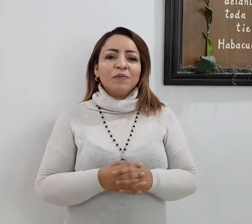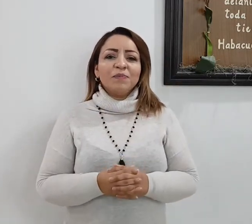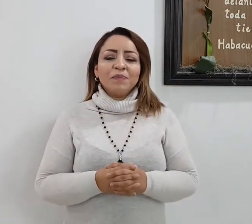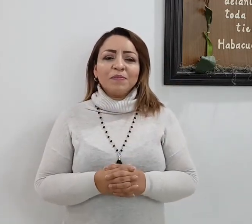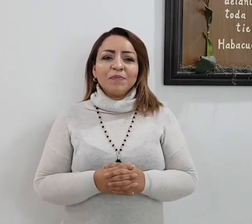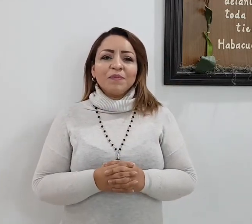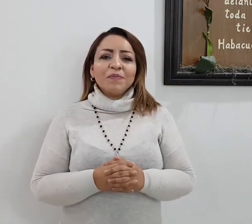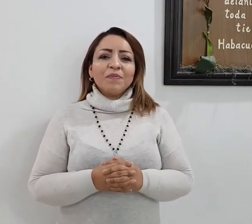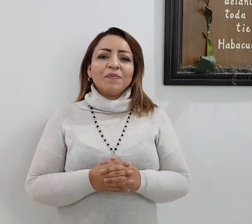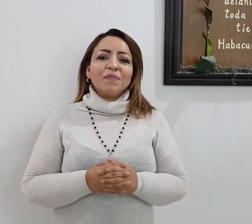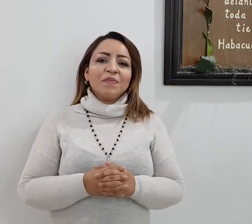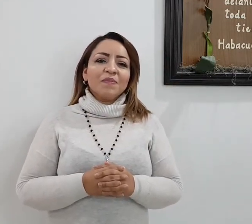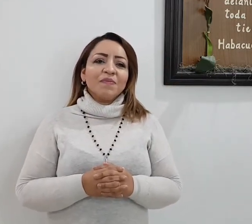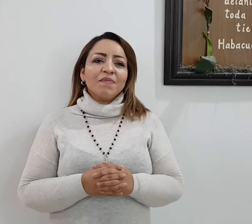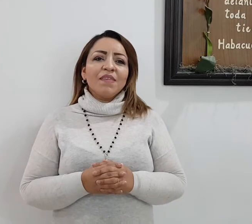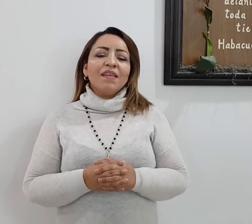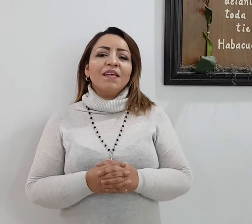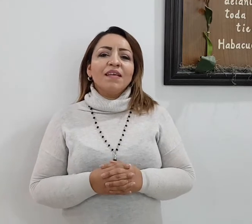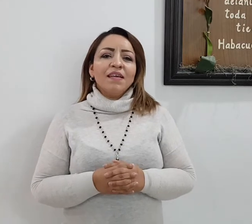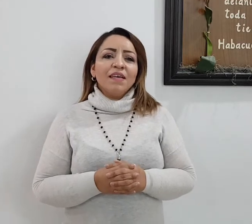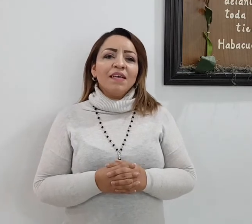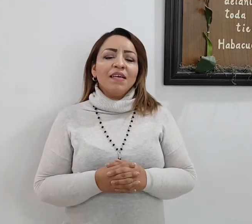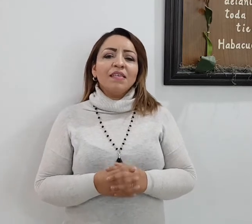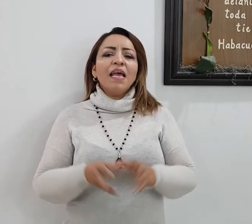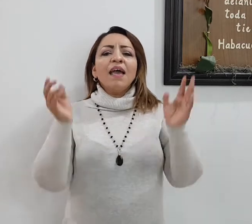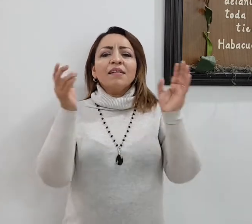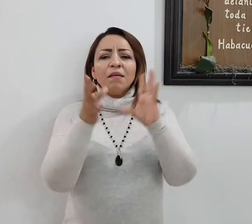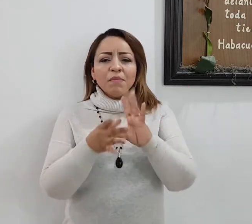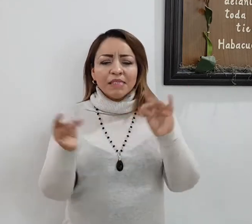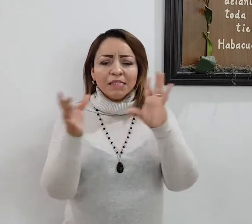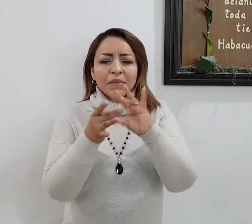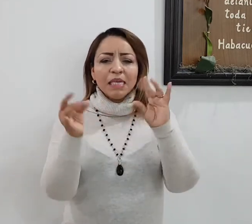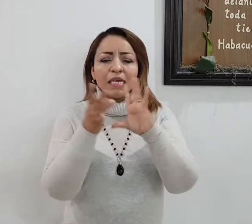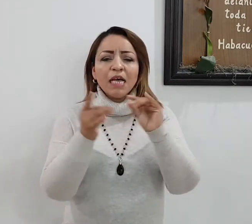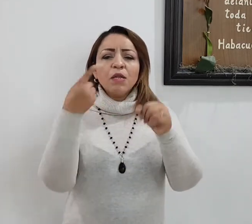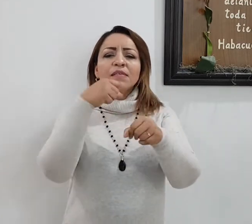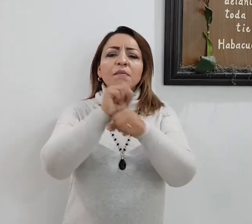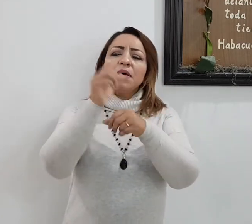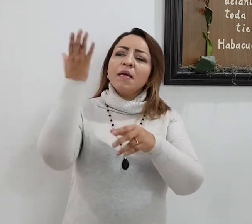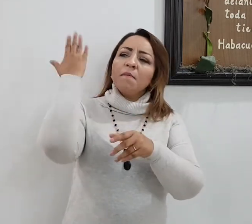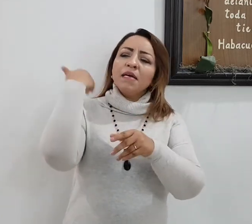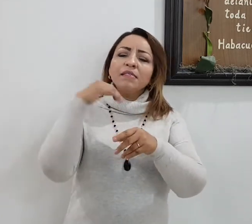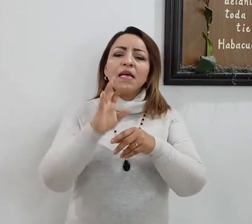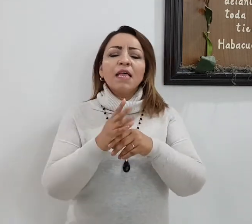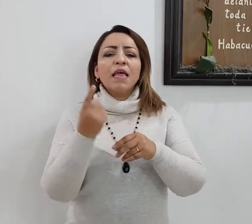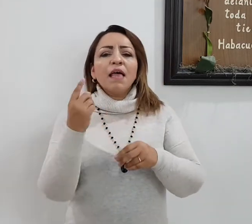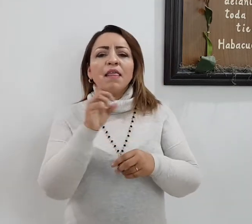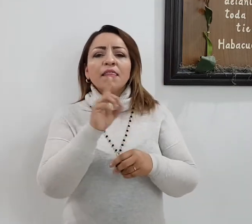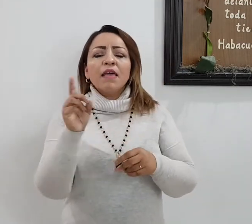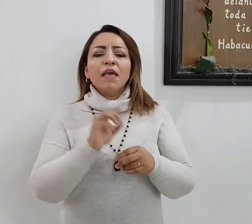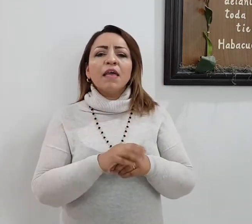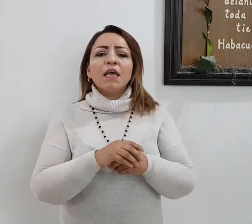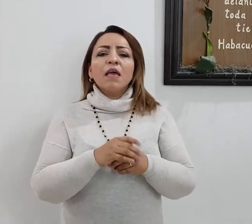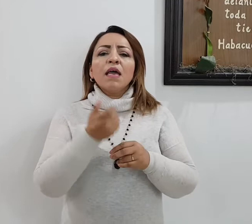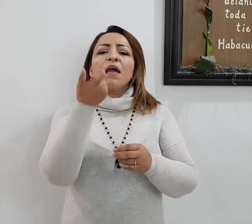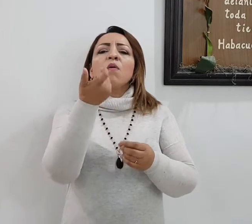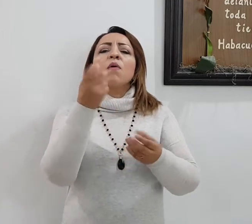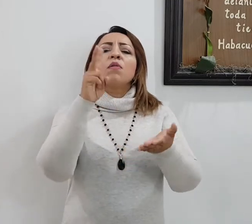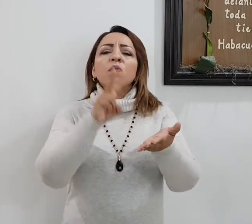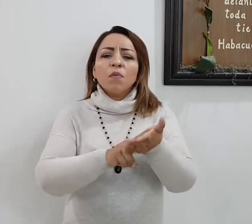de a veces dejar la familia, dejar la tierra, como lo habían hecho estos hombres. Había un costo para seguir a